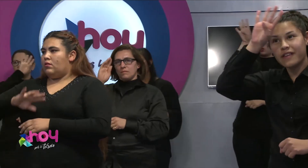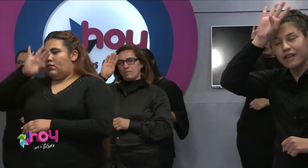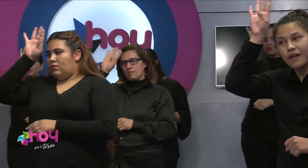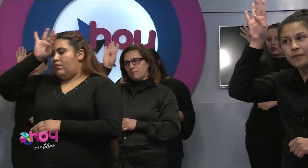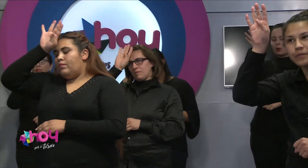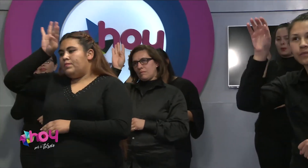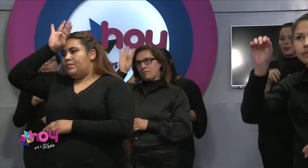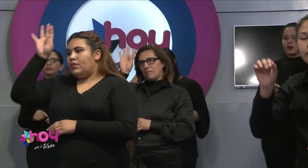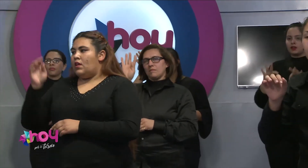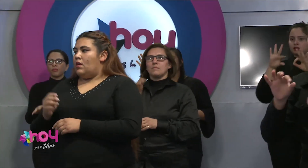arqueología,